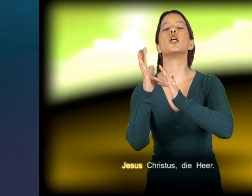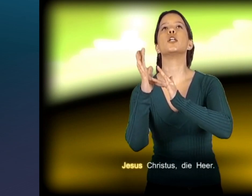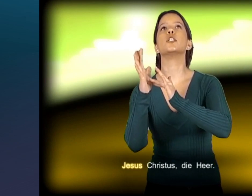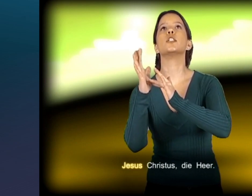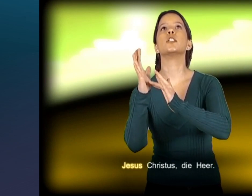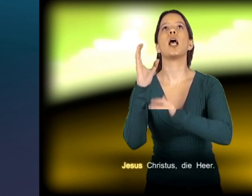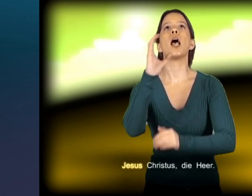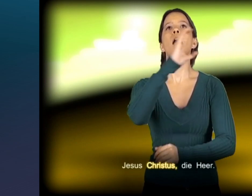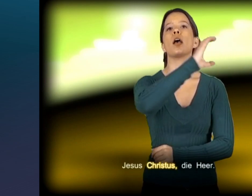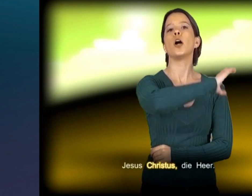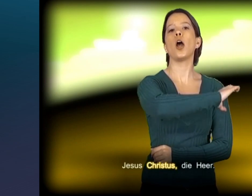Jesus